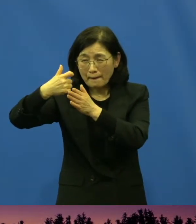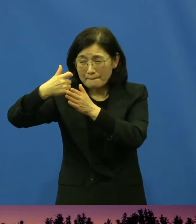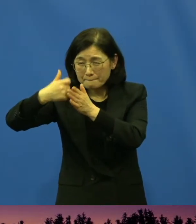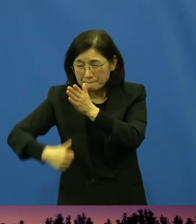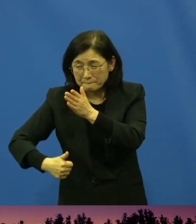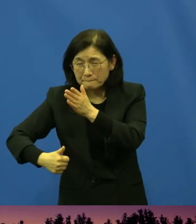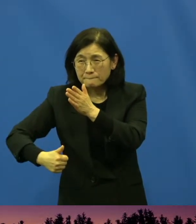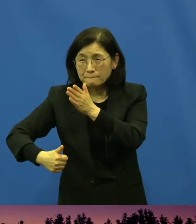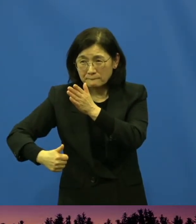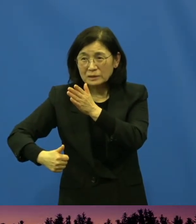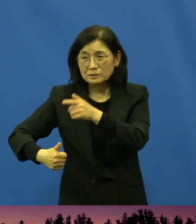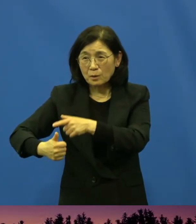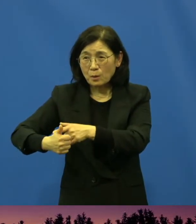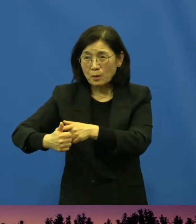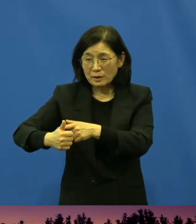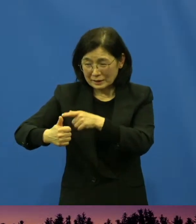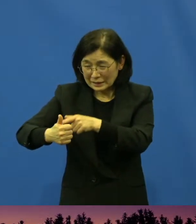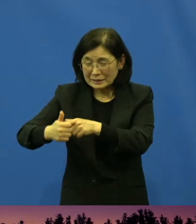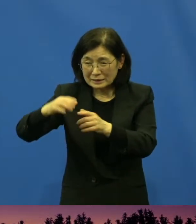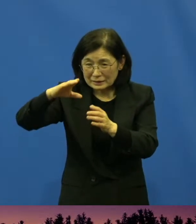아직 훈련이 안 됐어.